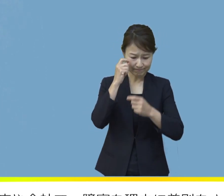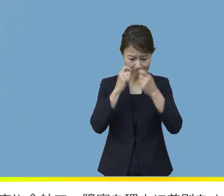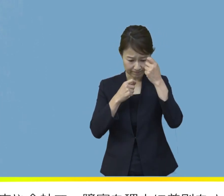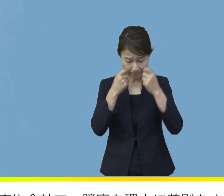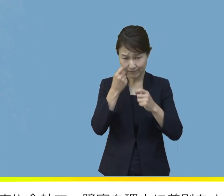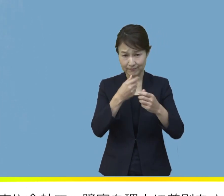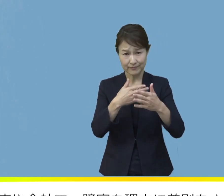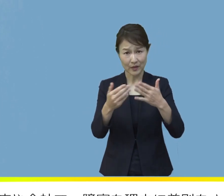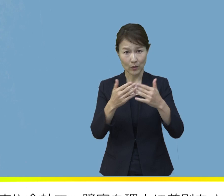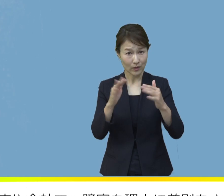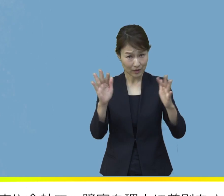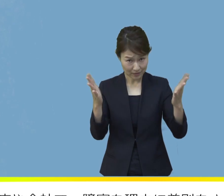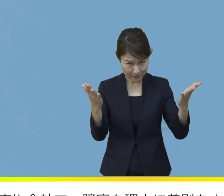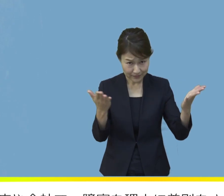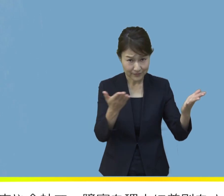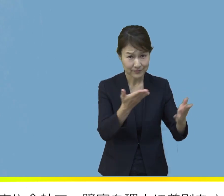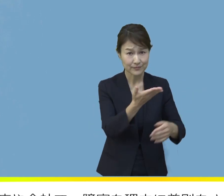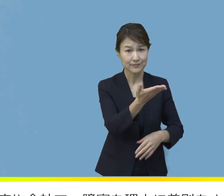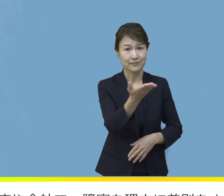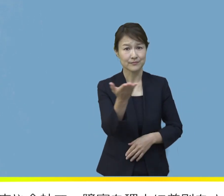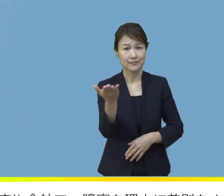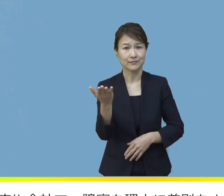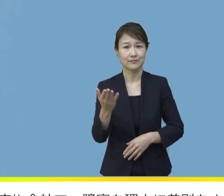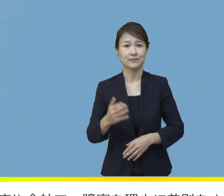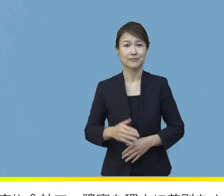したことはありませんか